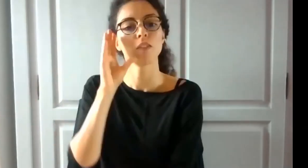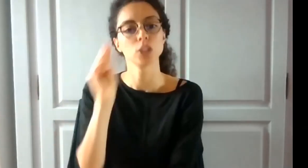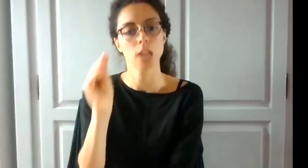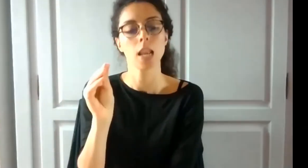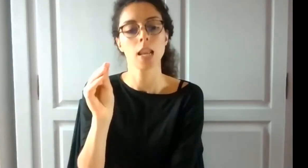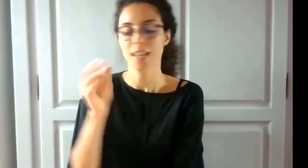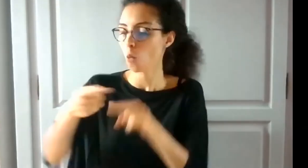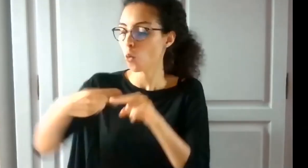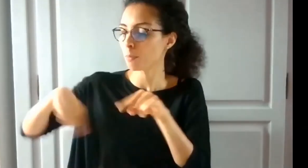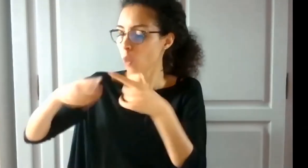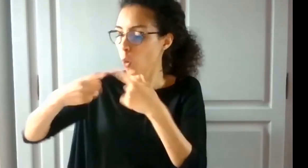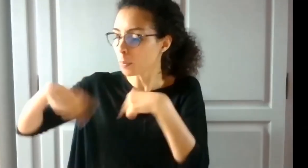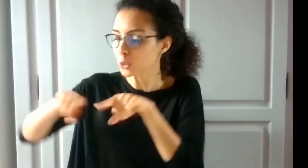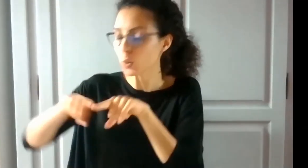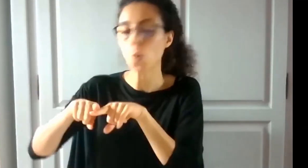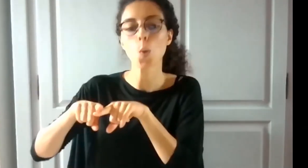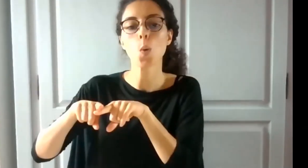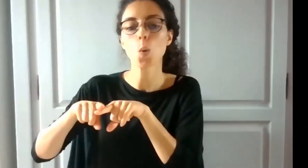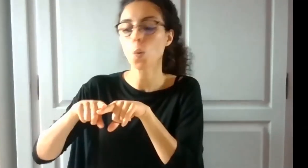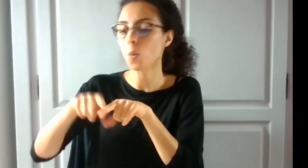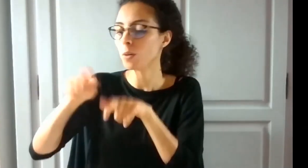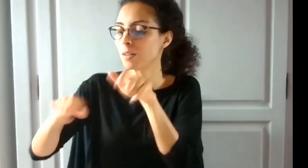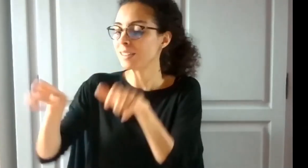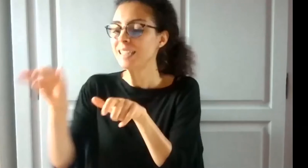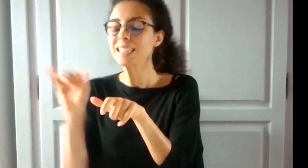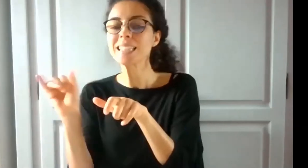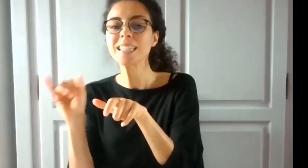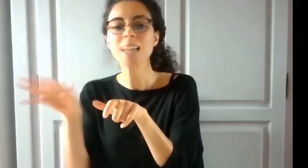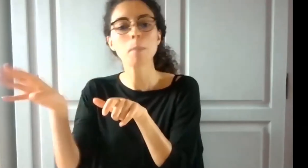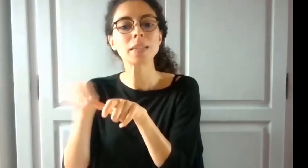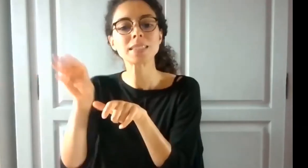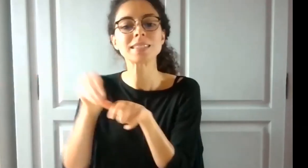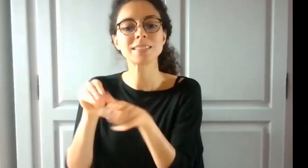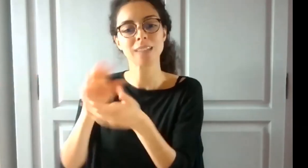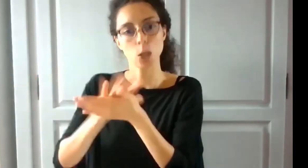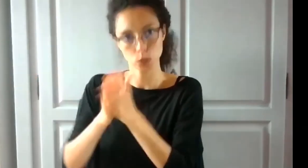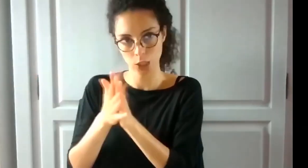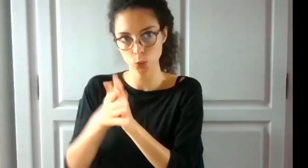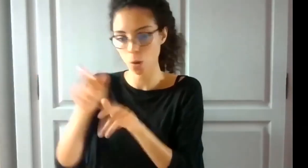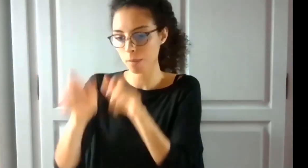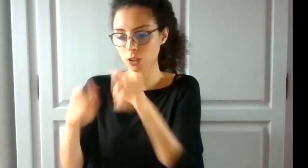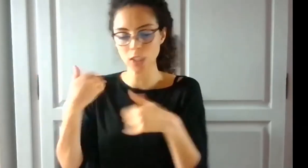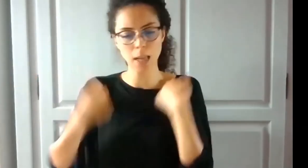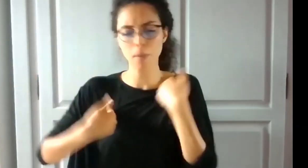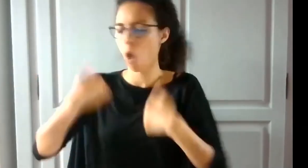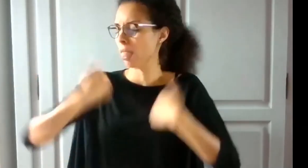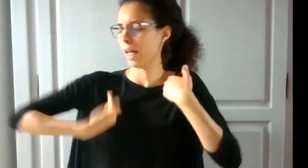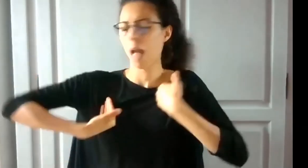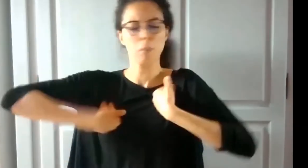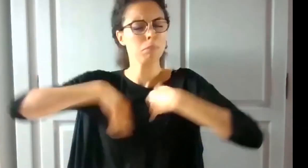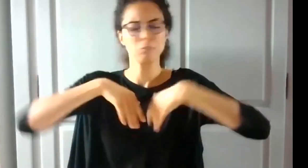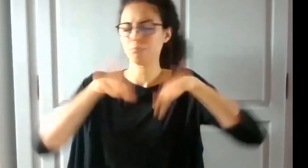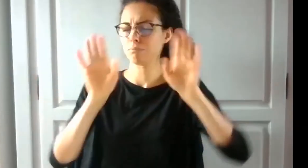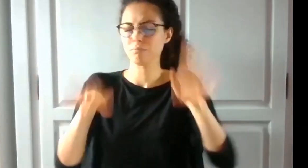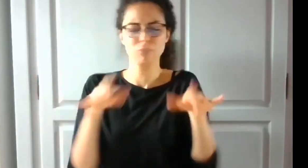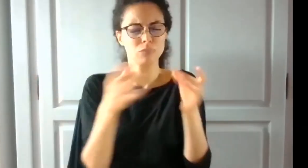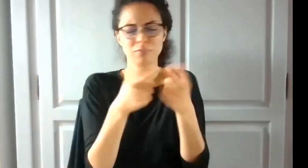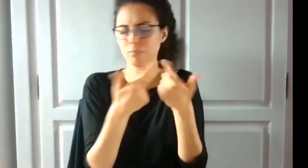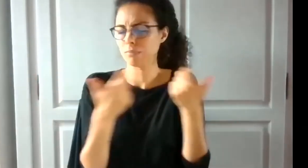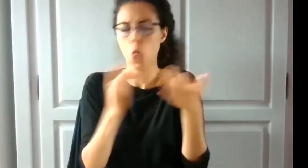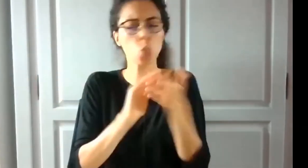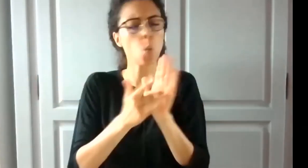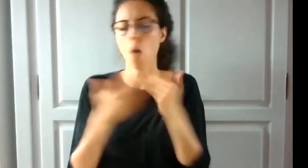Cette commission, elle mobilise les associations de personnes handicapées, quel que soit leur handicap, hein, tout handicap